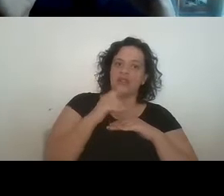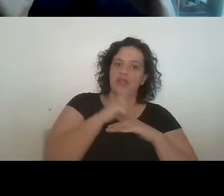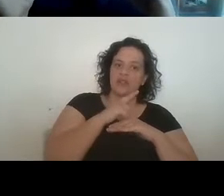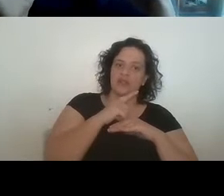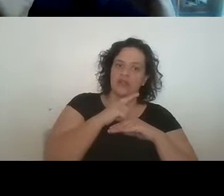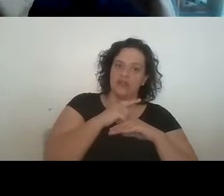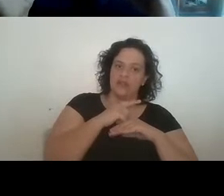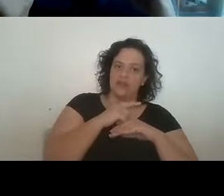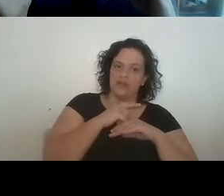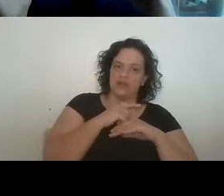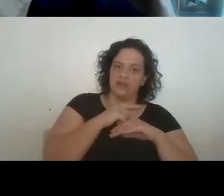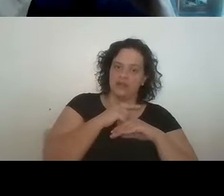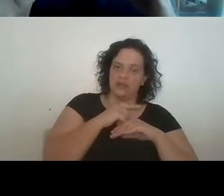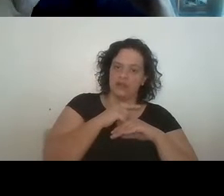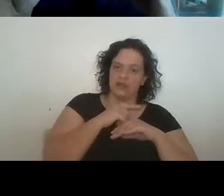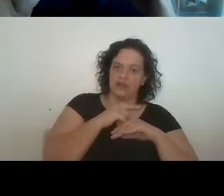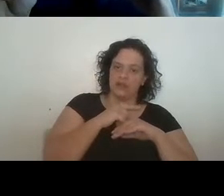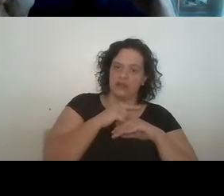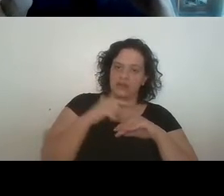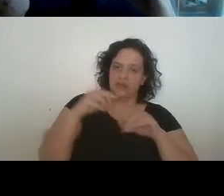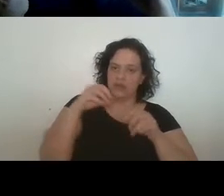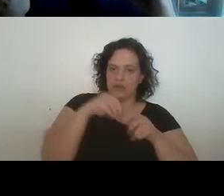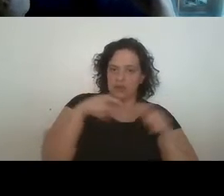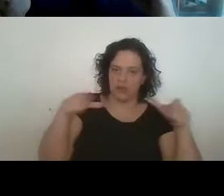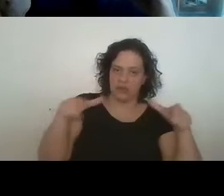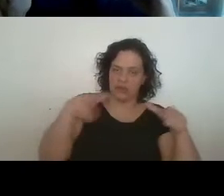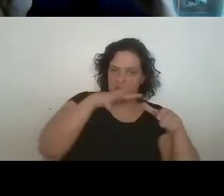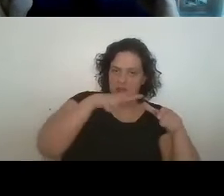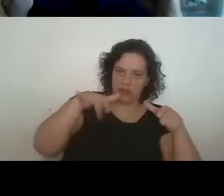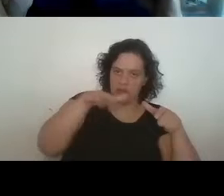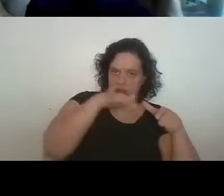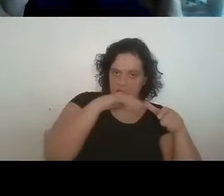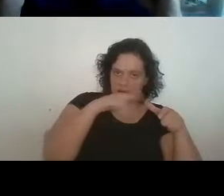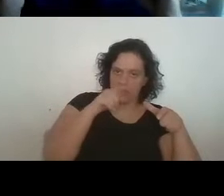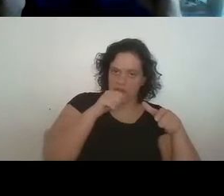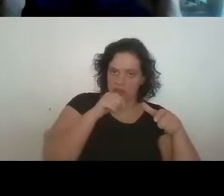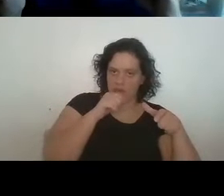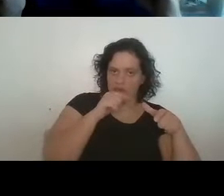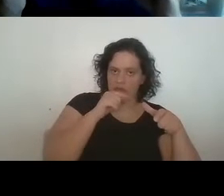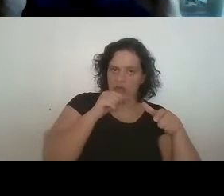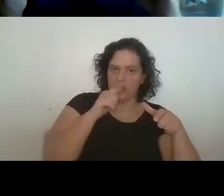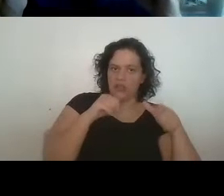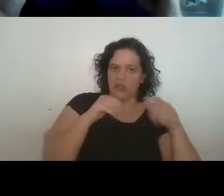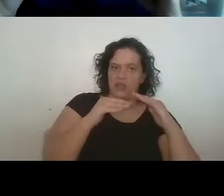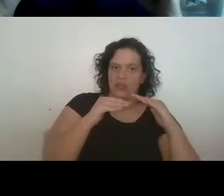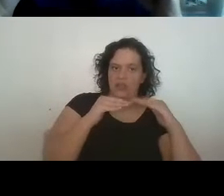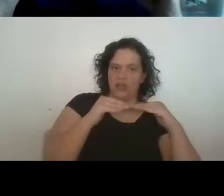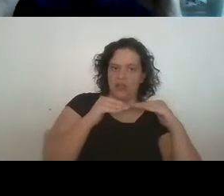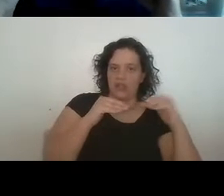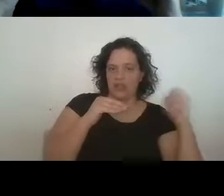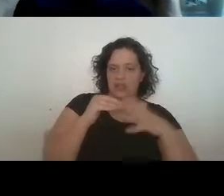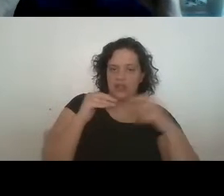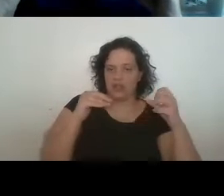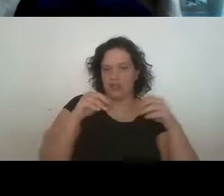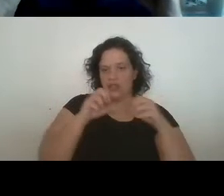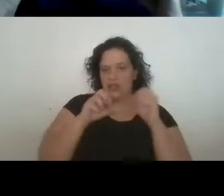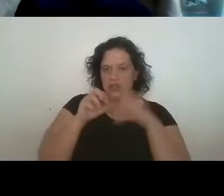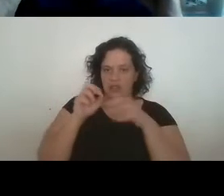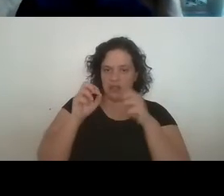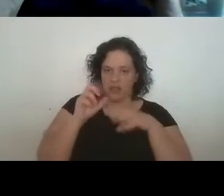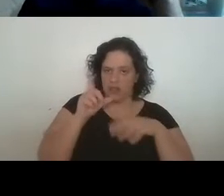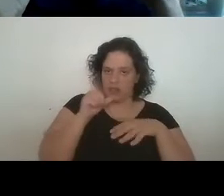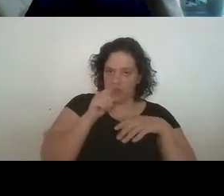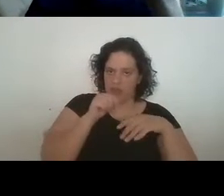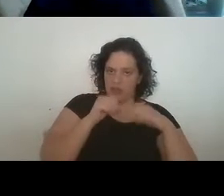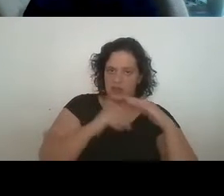da água dentro do canteiro, que é a altura da saída do ladrão, ou seja, a altura da sarjeta. Então, essa é a nossa altura máxima